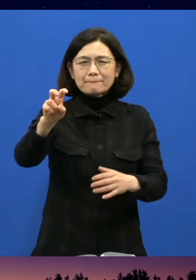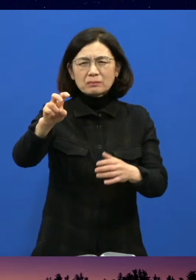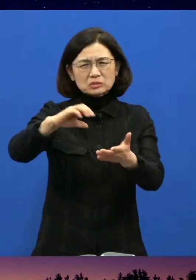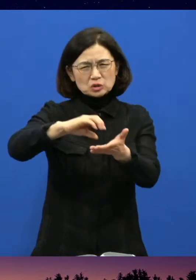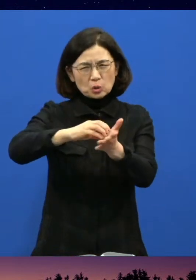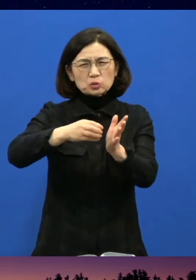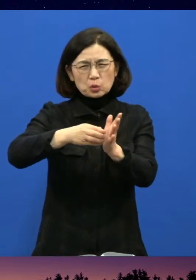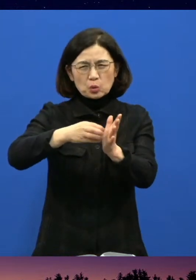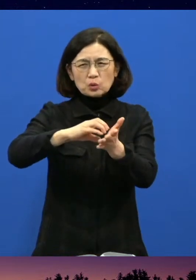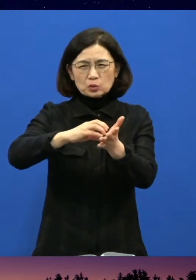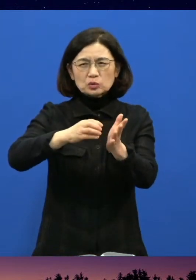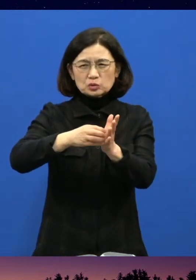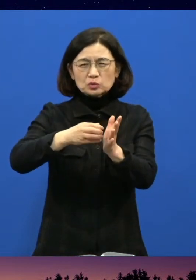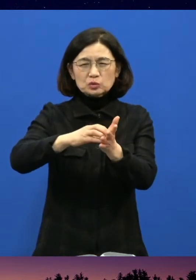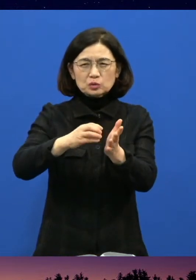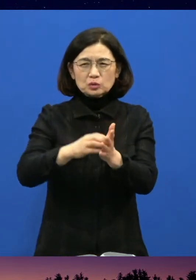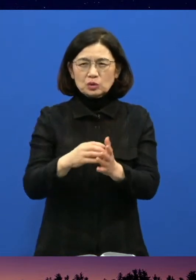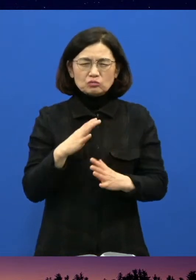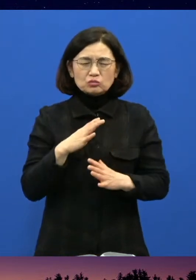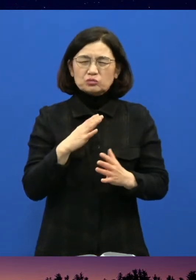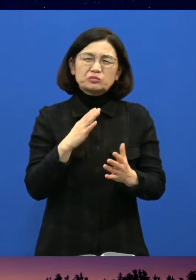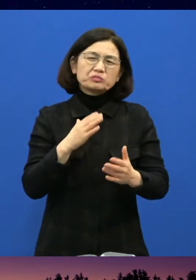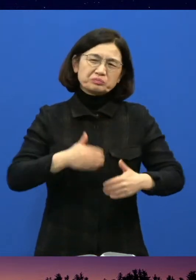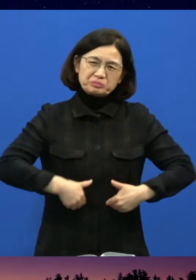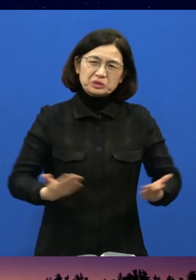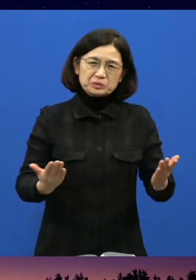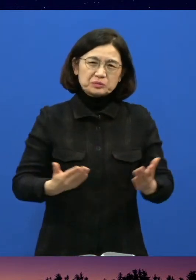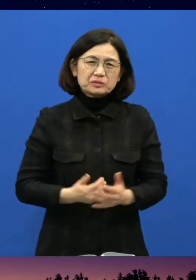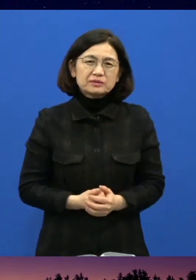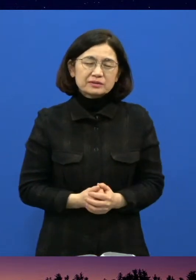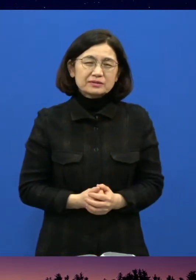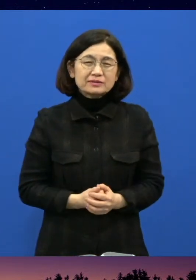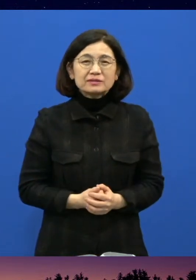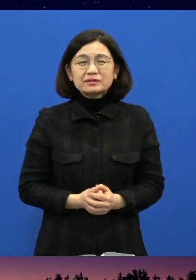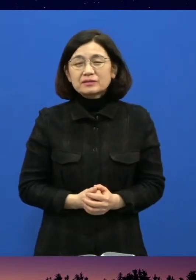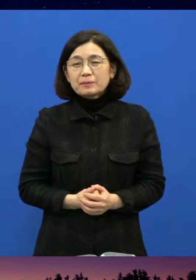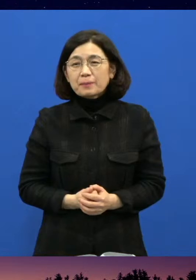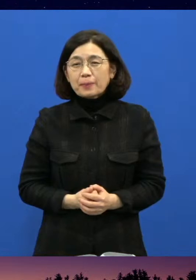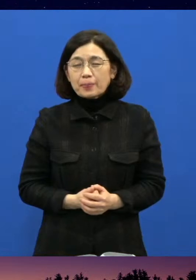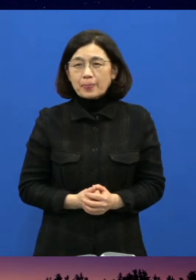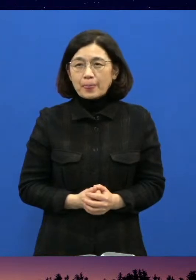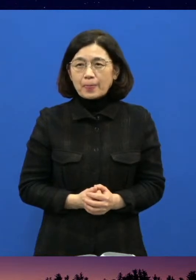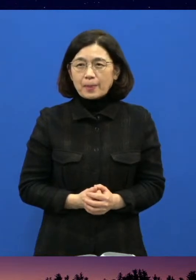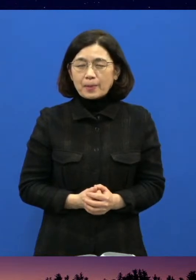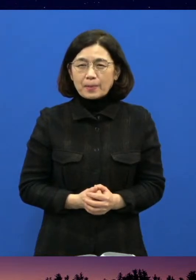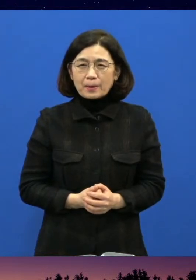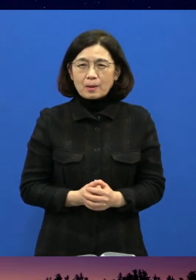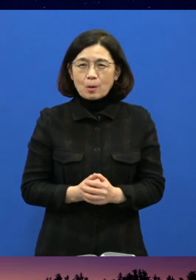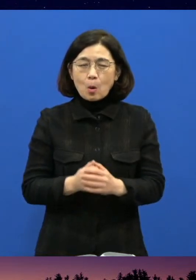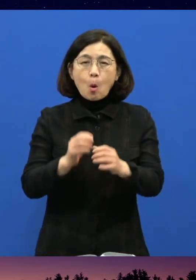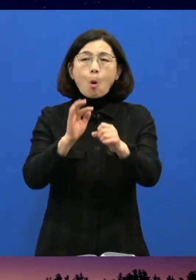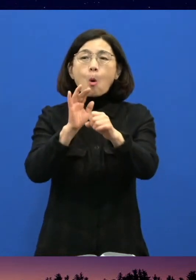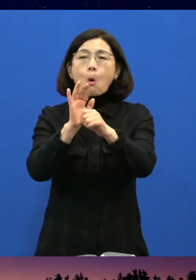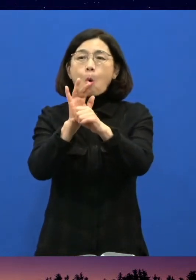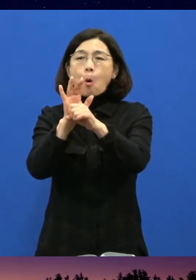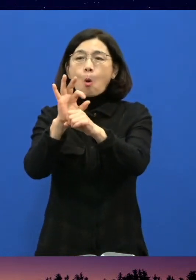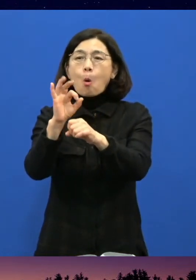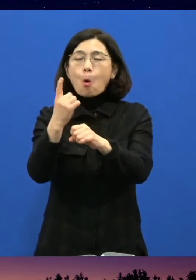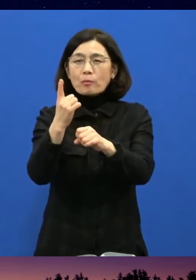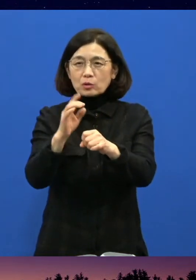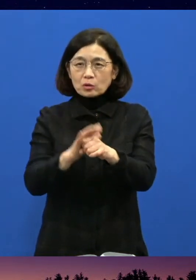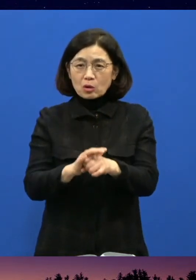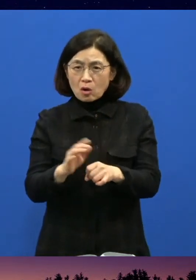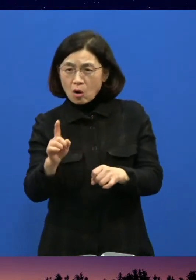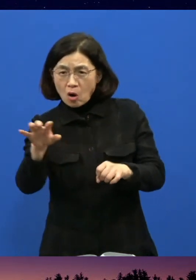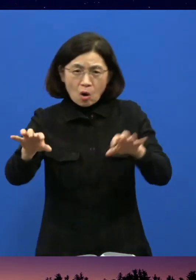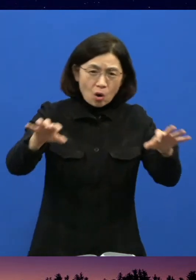그래서 크게 겁낼 필요는 없습니다. 그렇다고 해서 오미크론 아무것도 아니다 해가지고 뭐 어디 있나 이러고 그 다니면 안